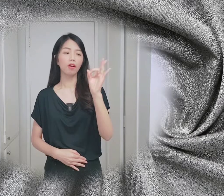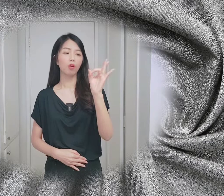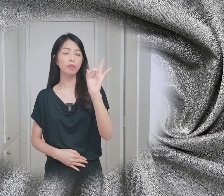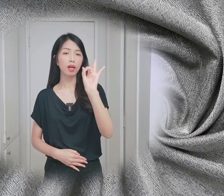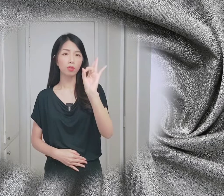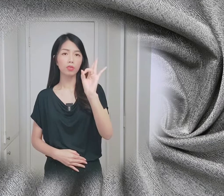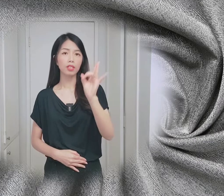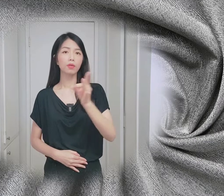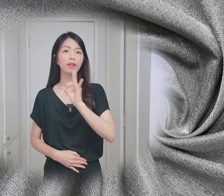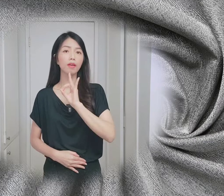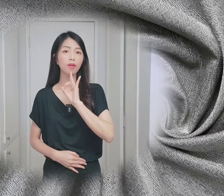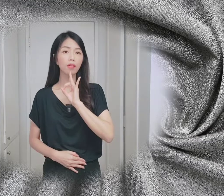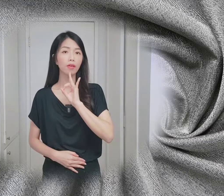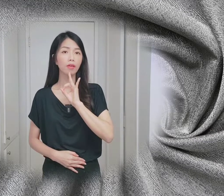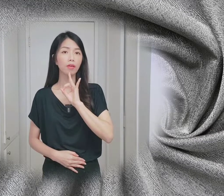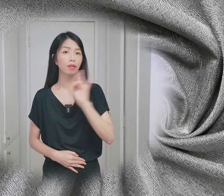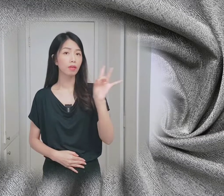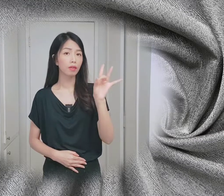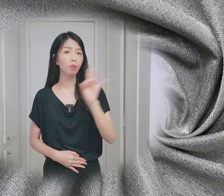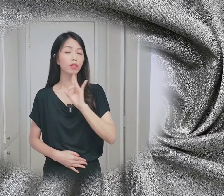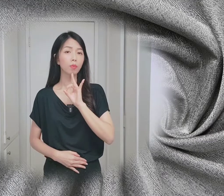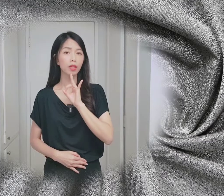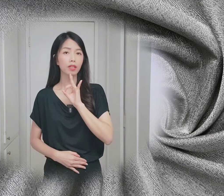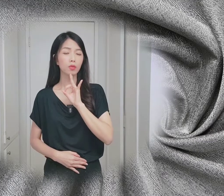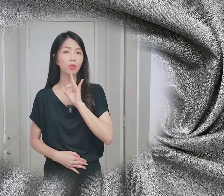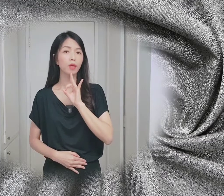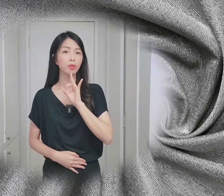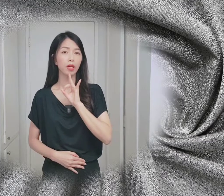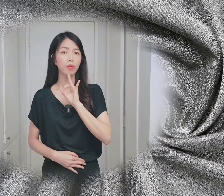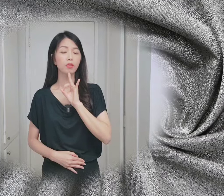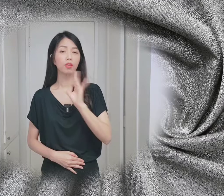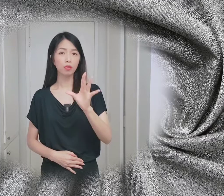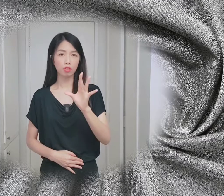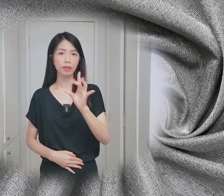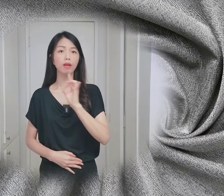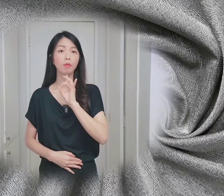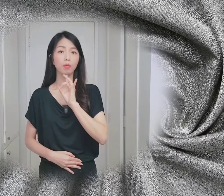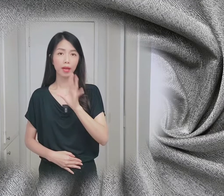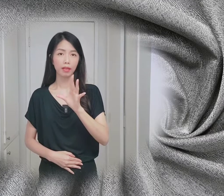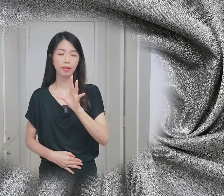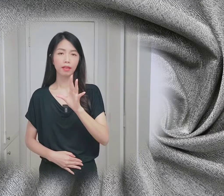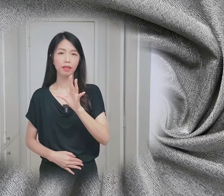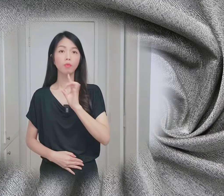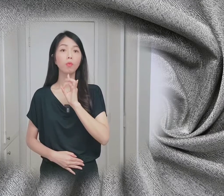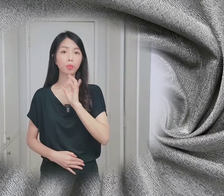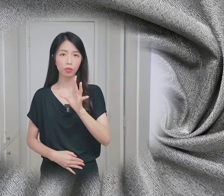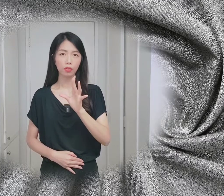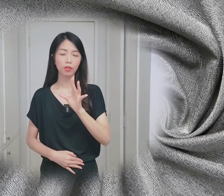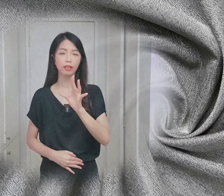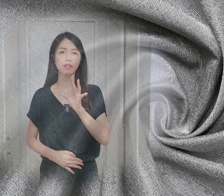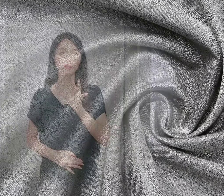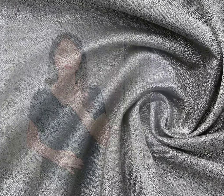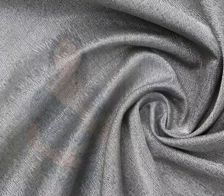있는데요. 엄지하고 중지 이용해서 검지 턱 밑에 대시고 앞으로 나가면서 튕겨주시면 돼요. 뭐뭐만.